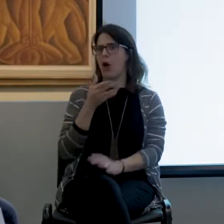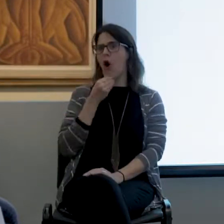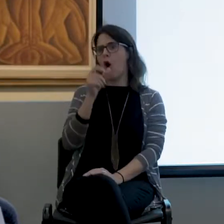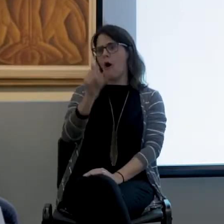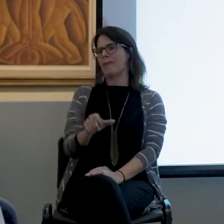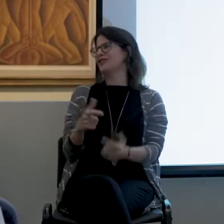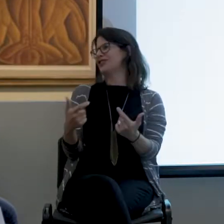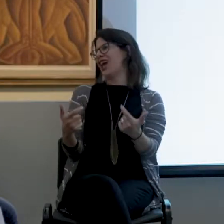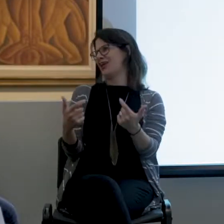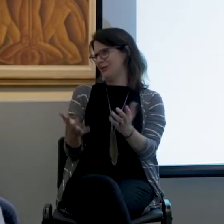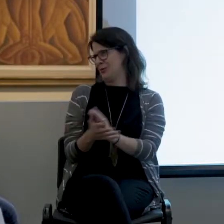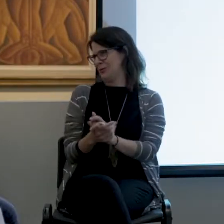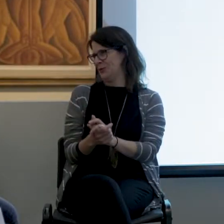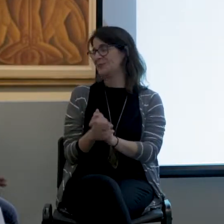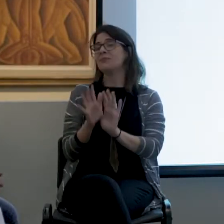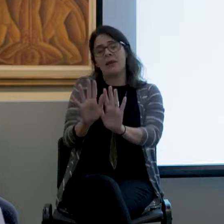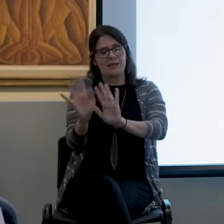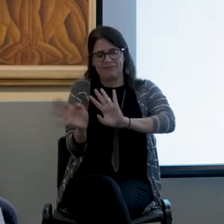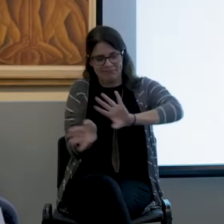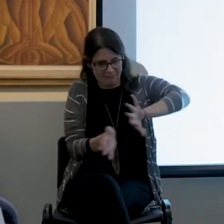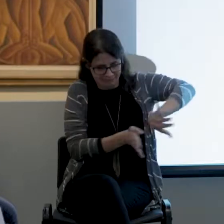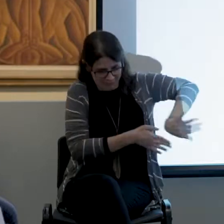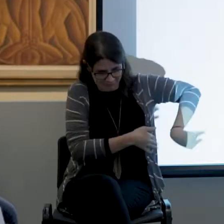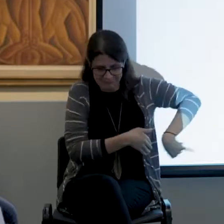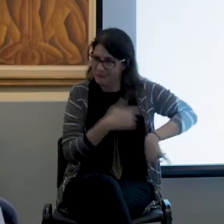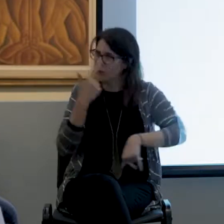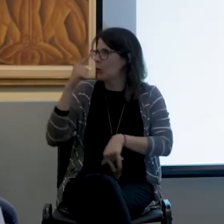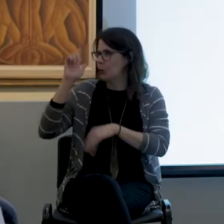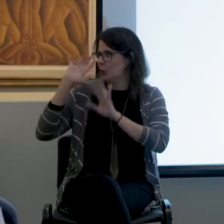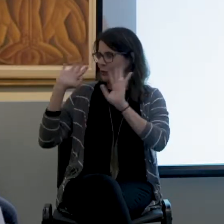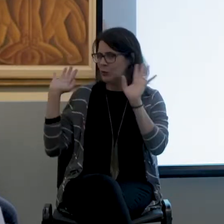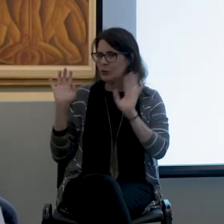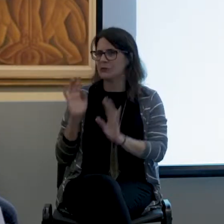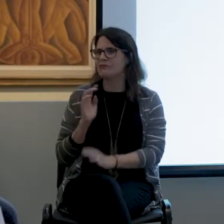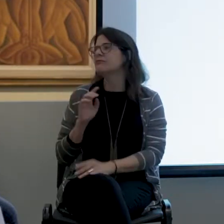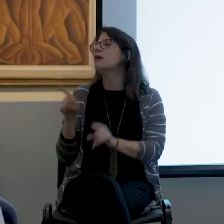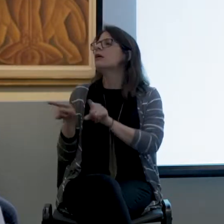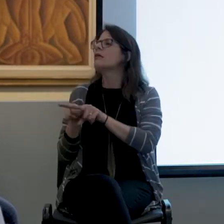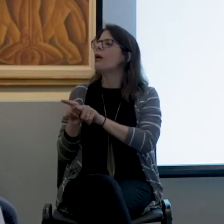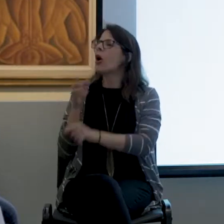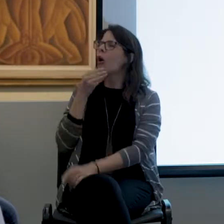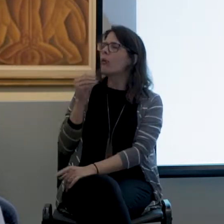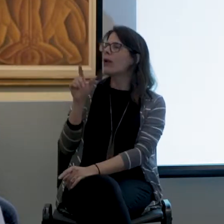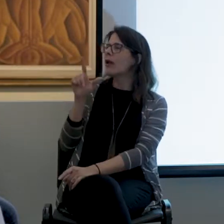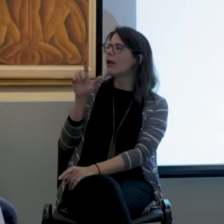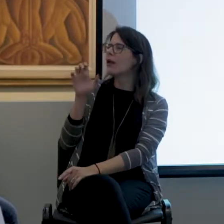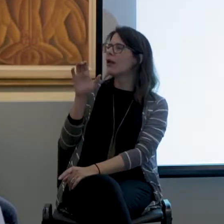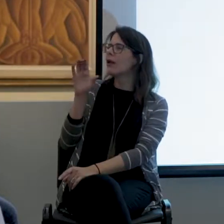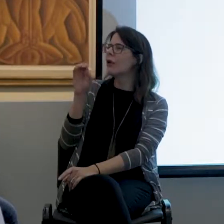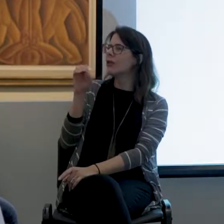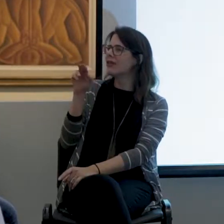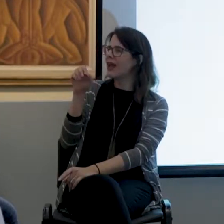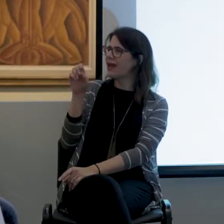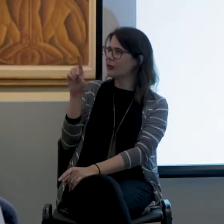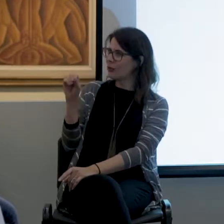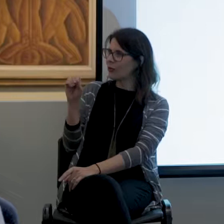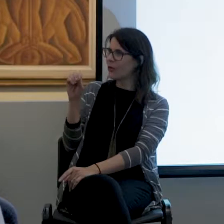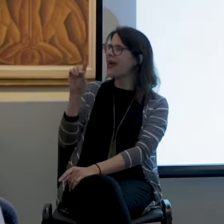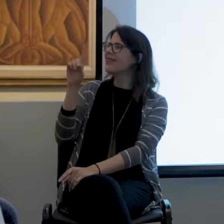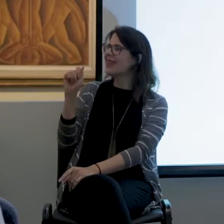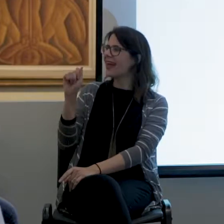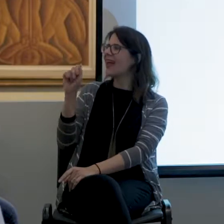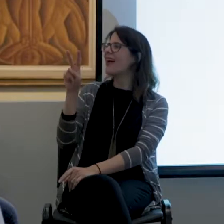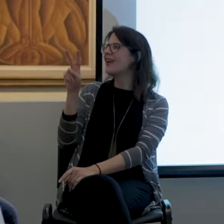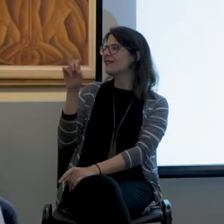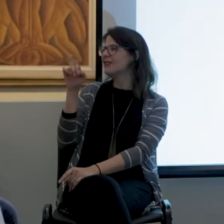divertido. Enfim, ou como Leonardo da Vinci, né, que é o grande exemplo desse pensador